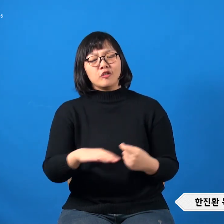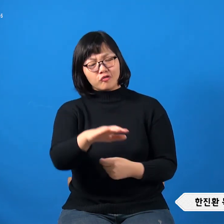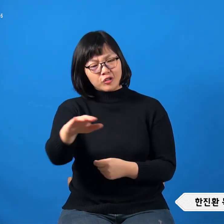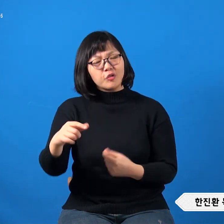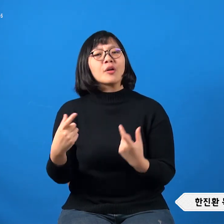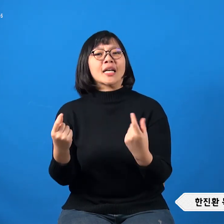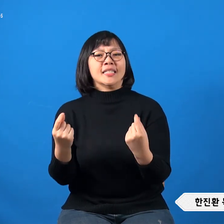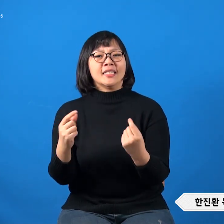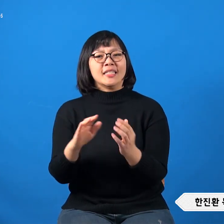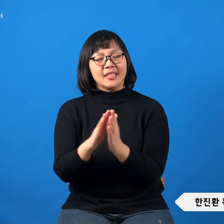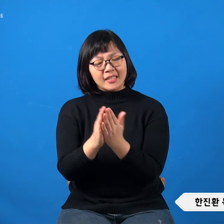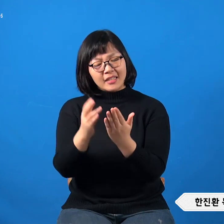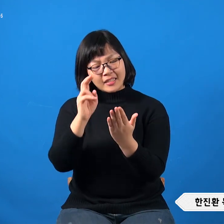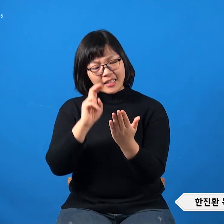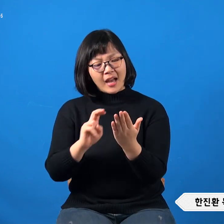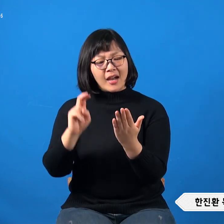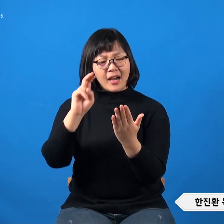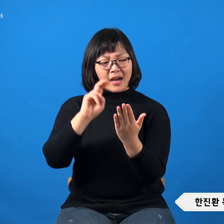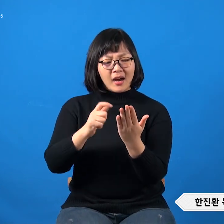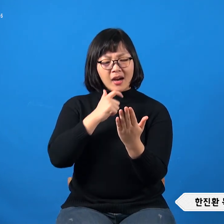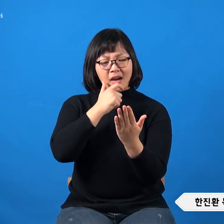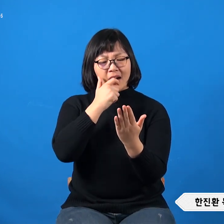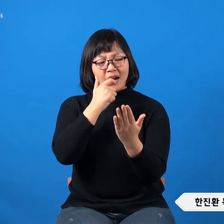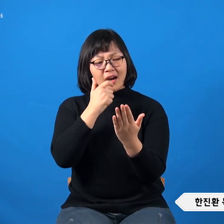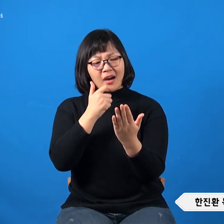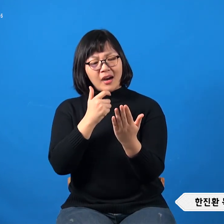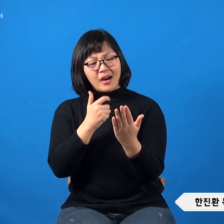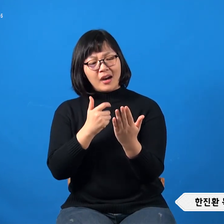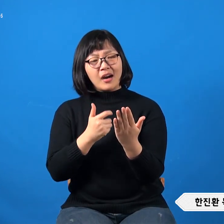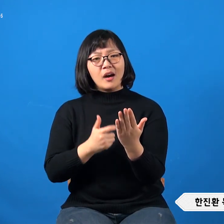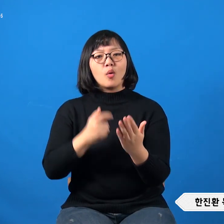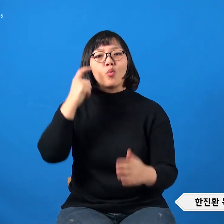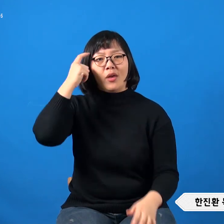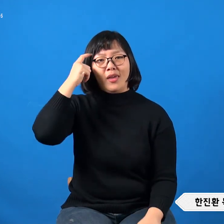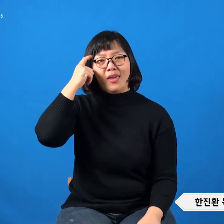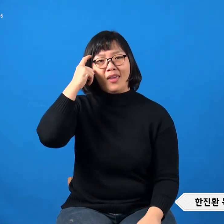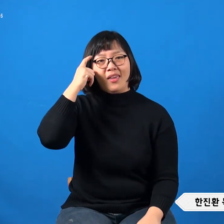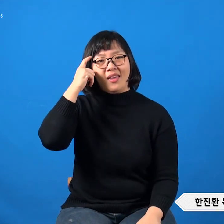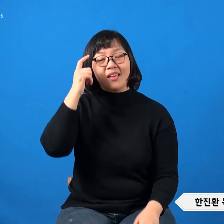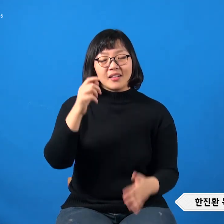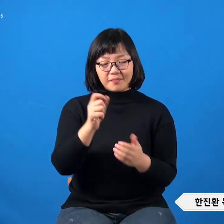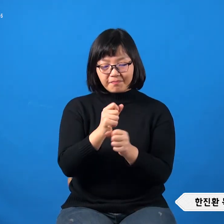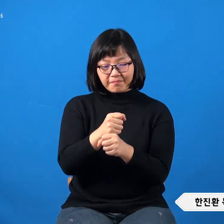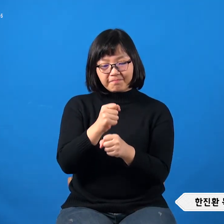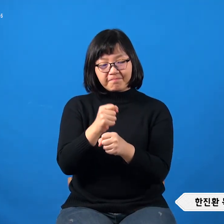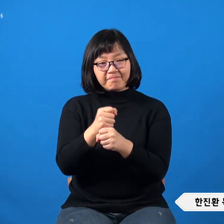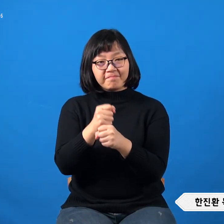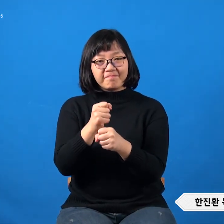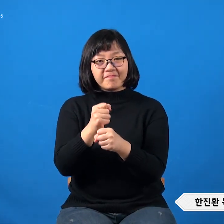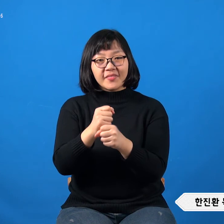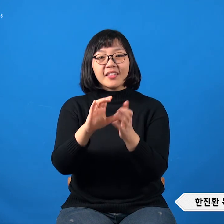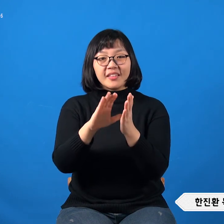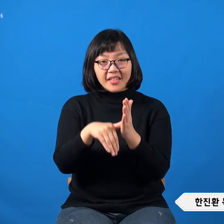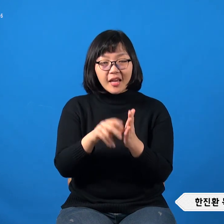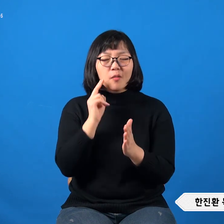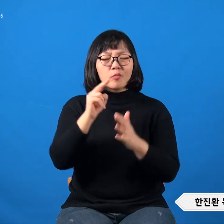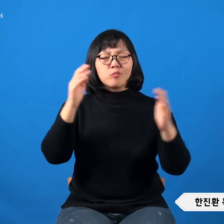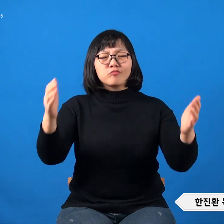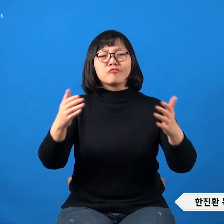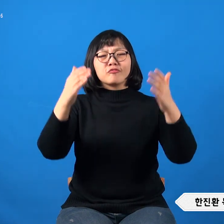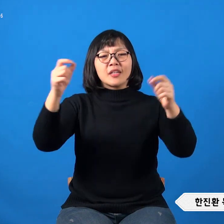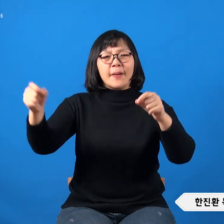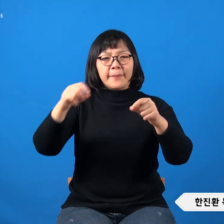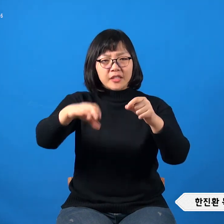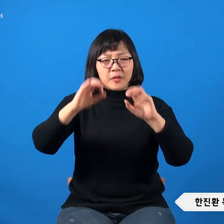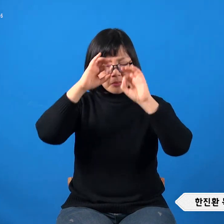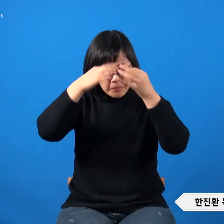뜨거워지고 가슴이 뭉클해지는 것은 그가 그 폭풍 앞에서 자기 죄를 깨닫고